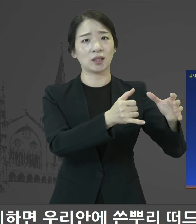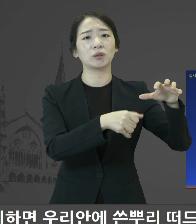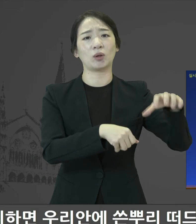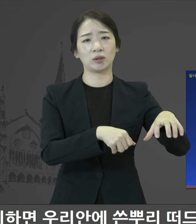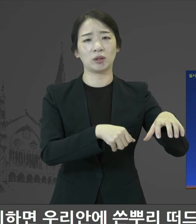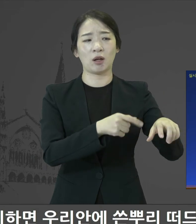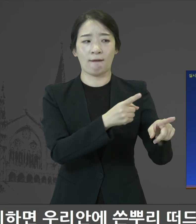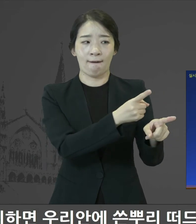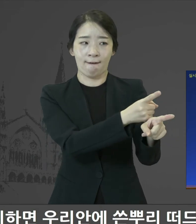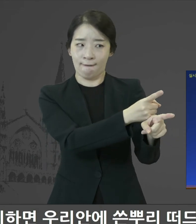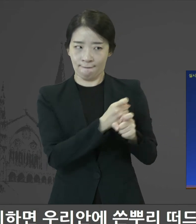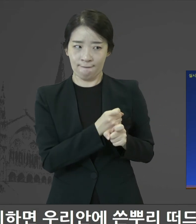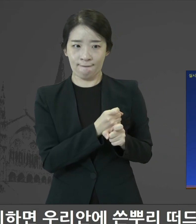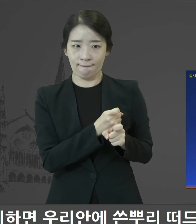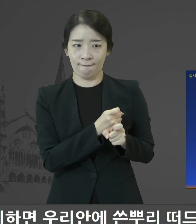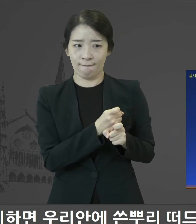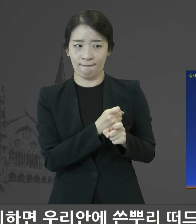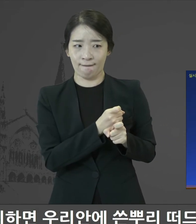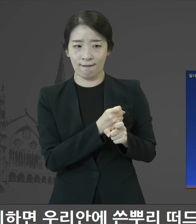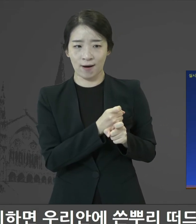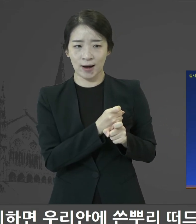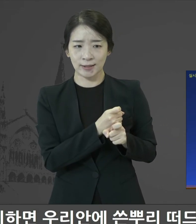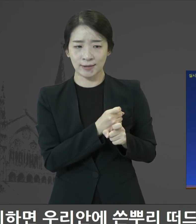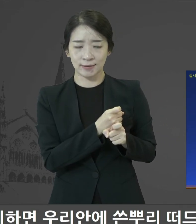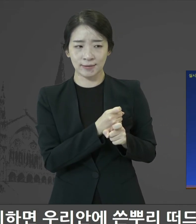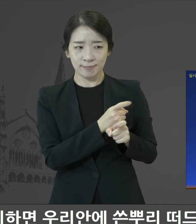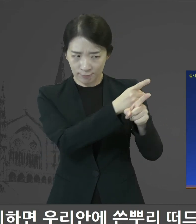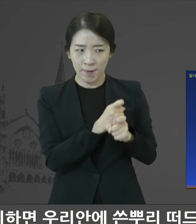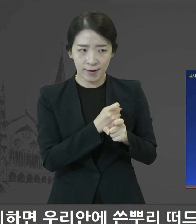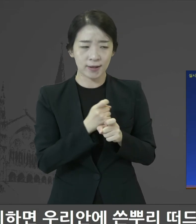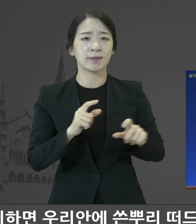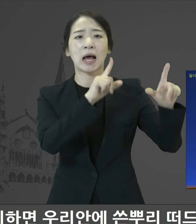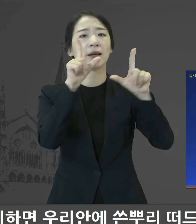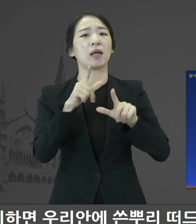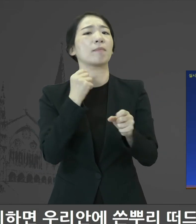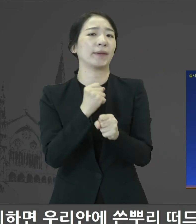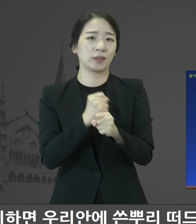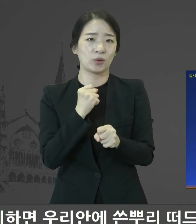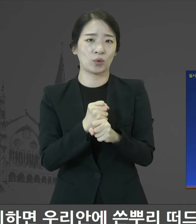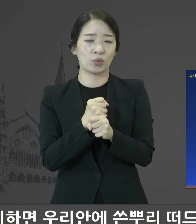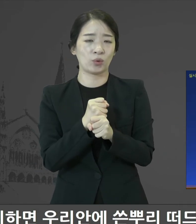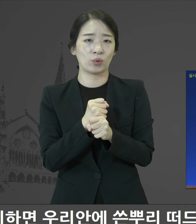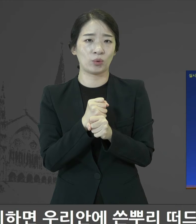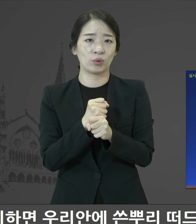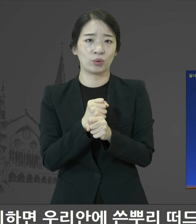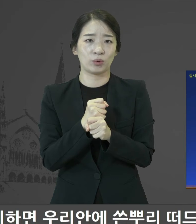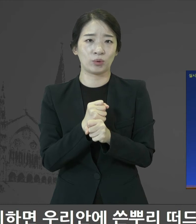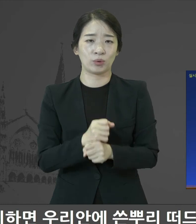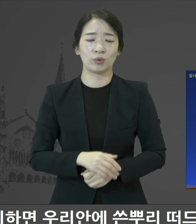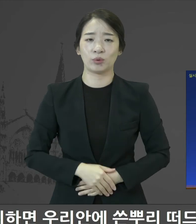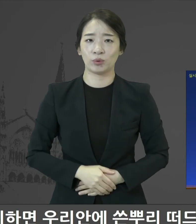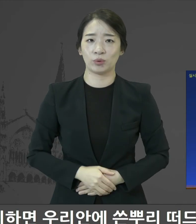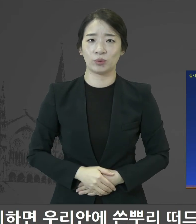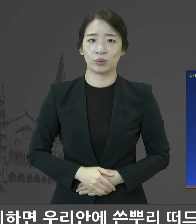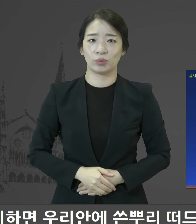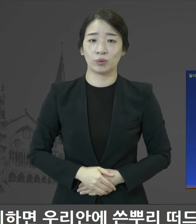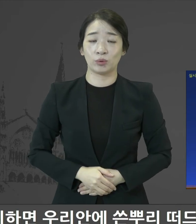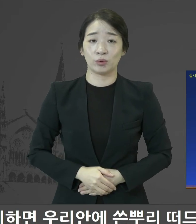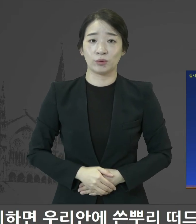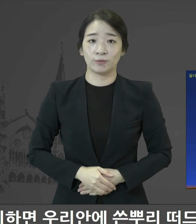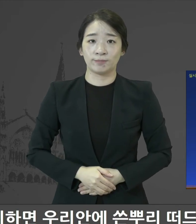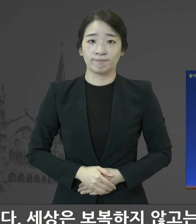보복하지 않고는 못 살게 만드는 그런 원리를 가지고 있습니다.